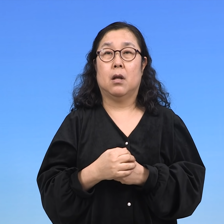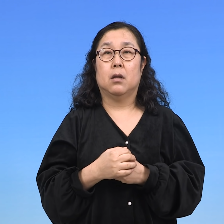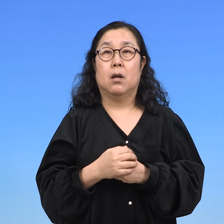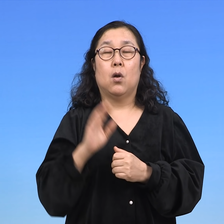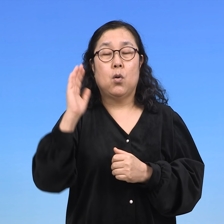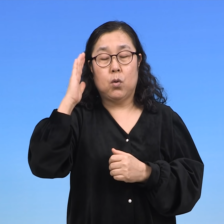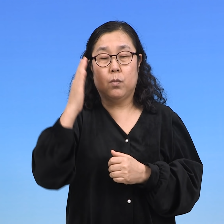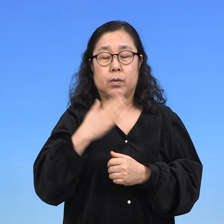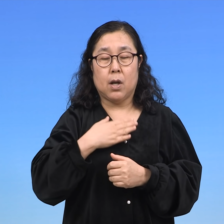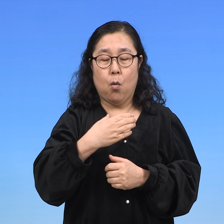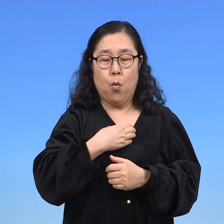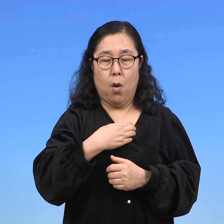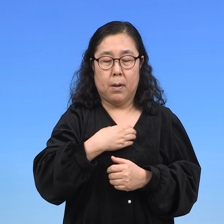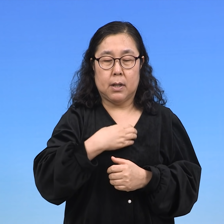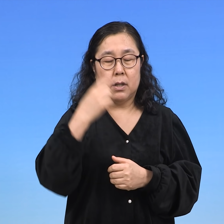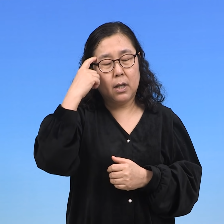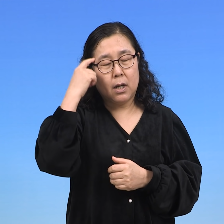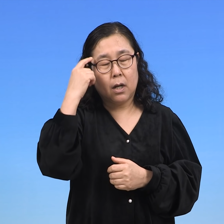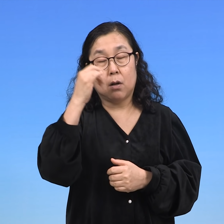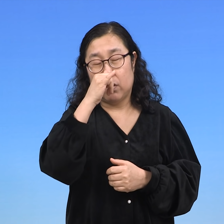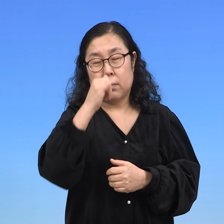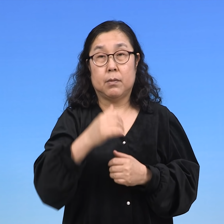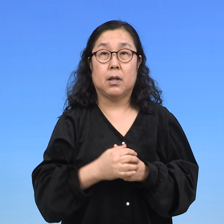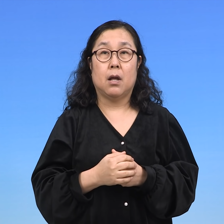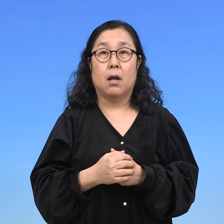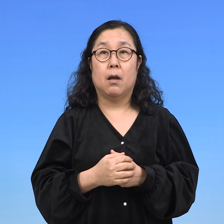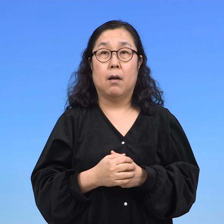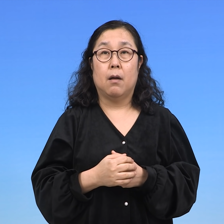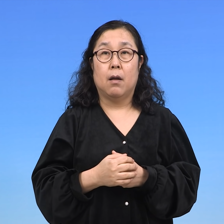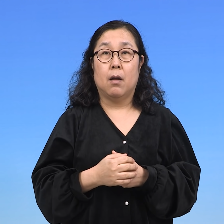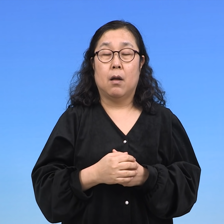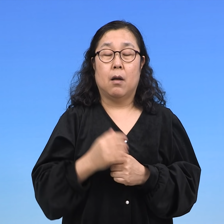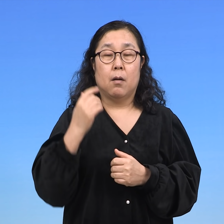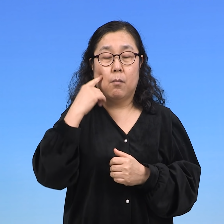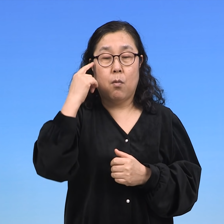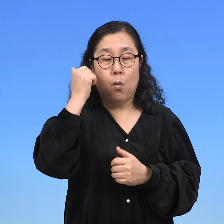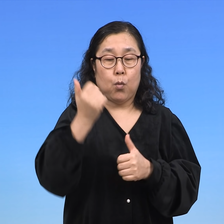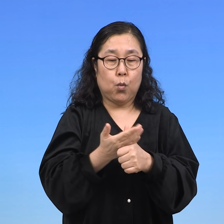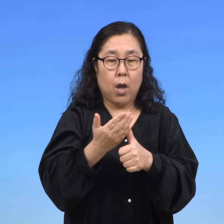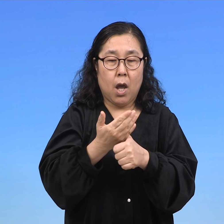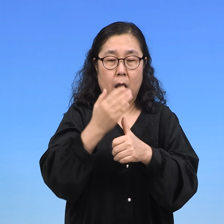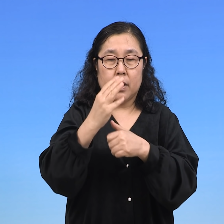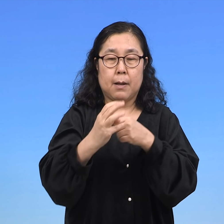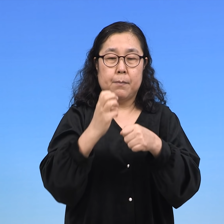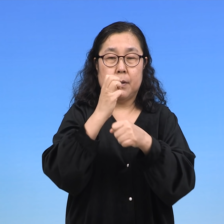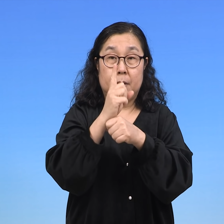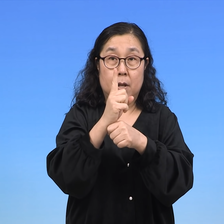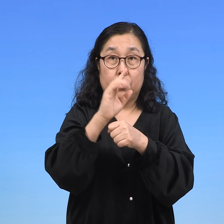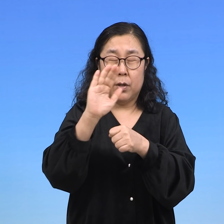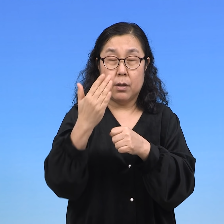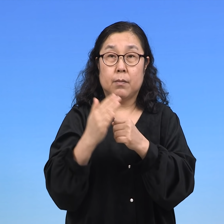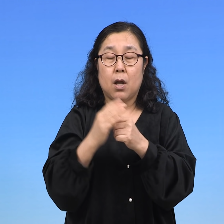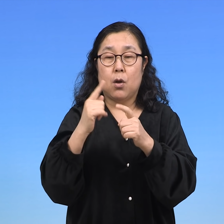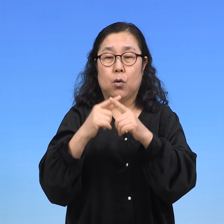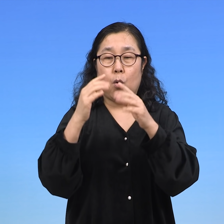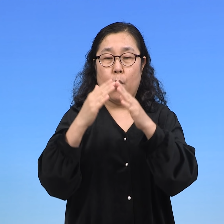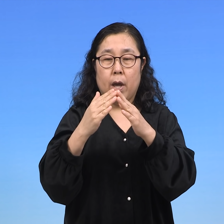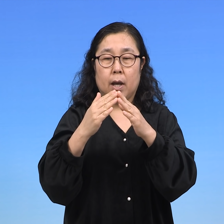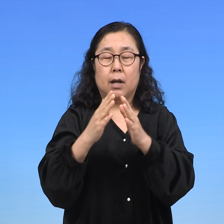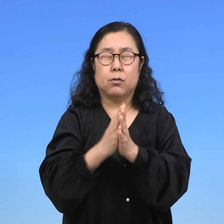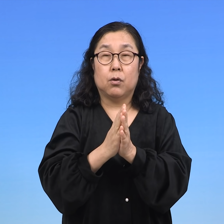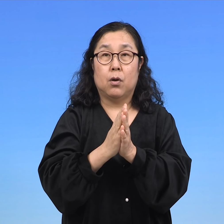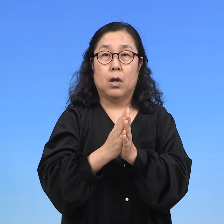요즘 저는 제가 참 위험하다는 생각을 하고 있습니다. 목회 31년 차, 교회 아주